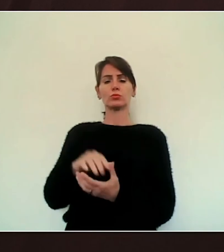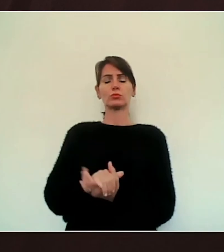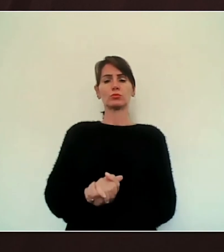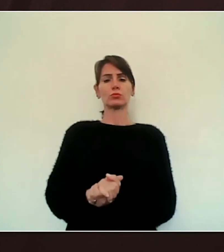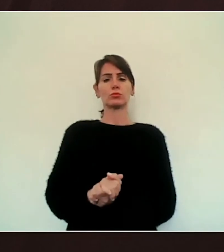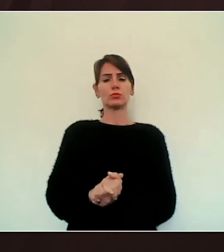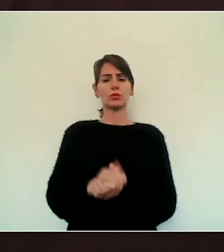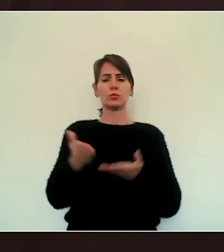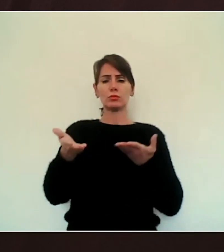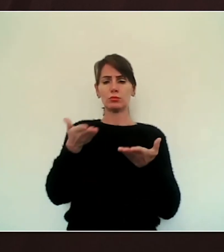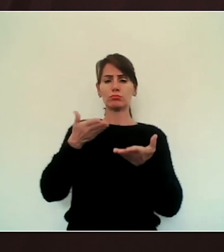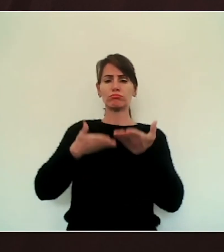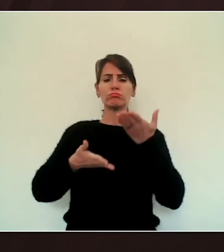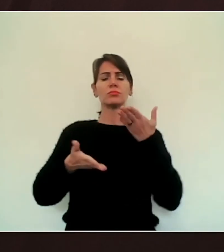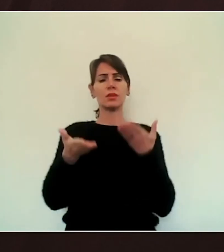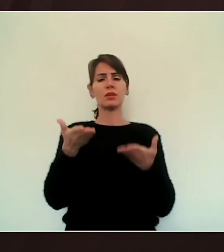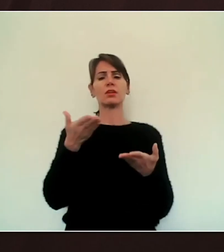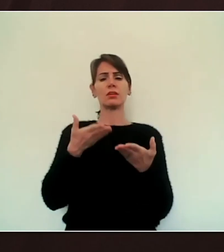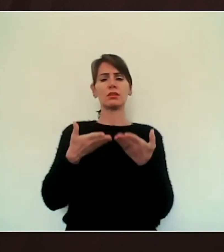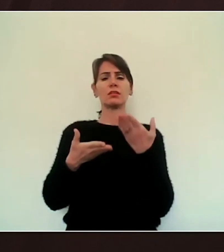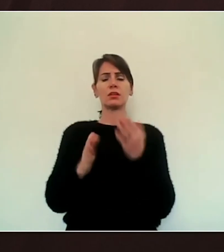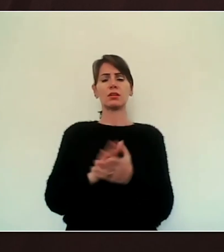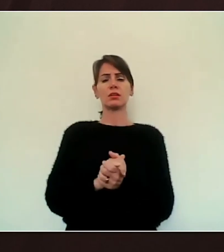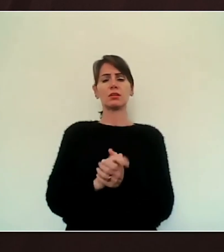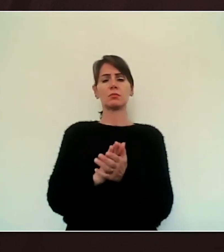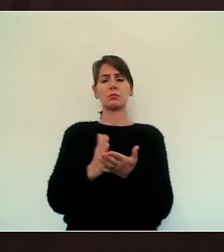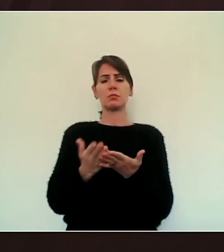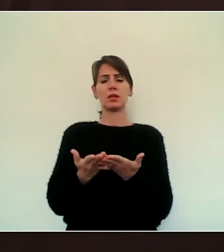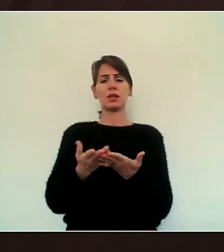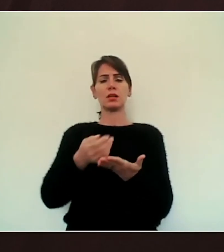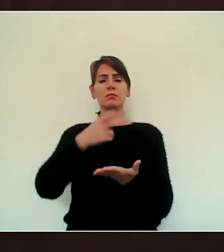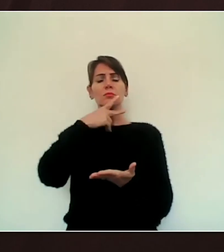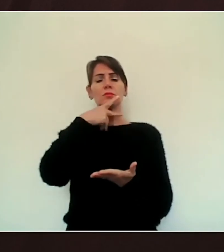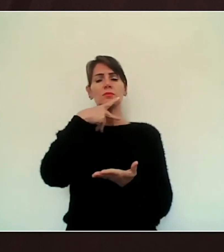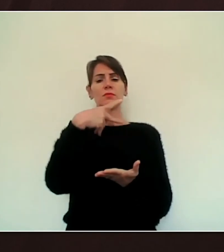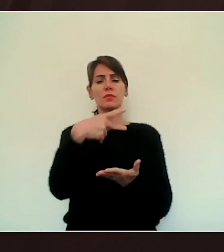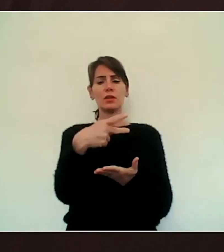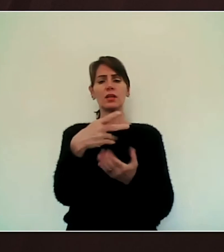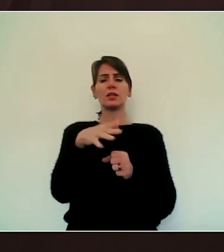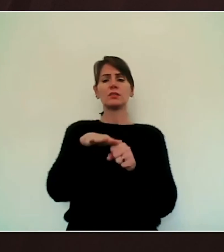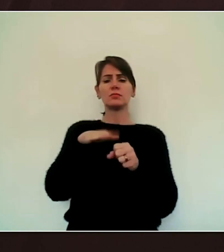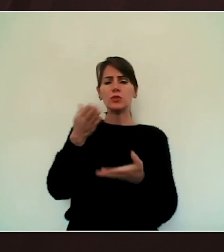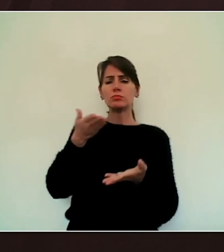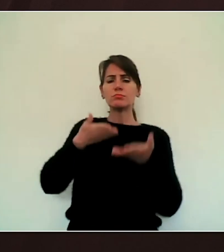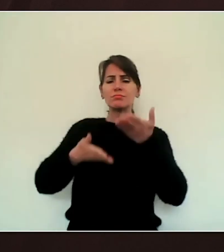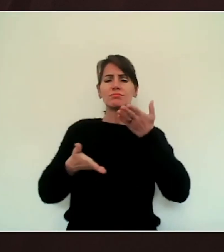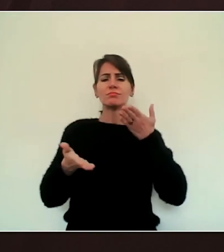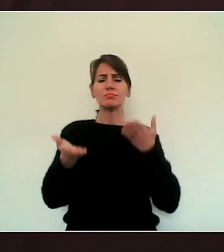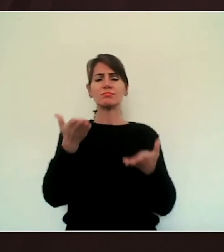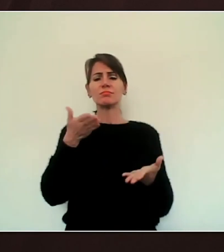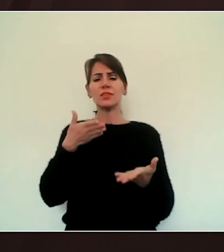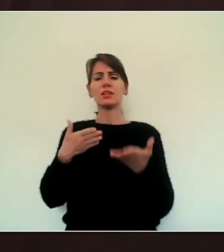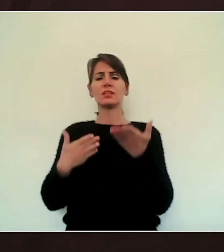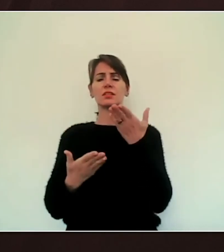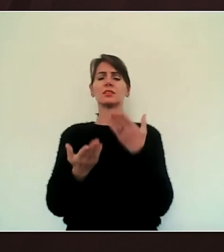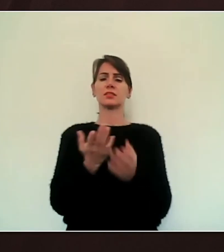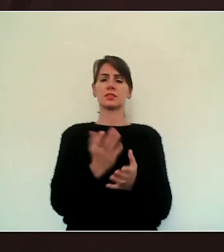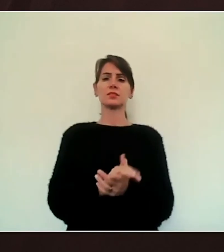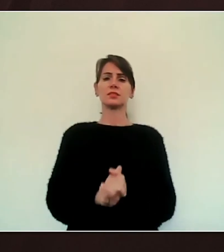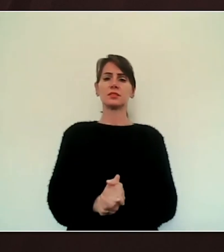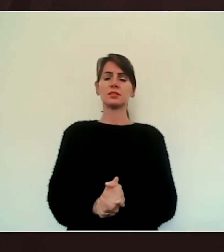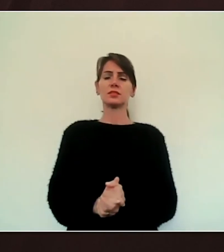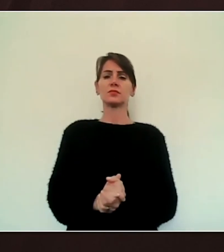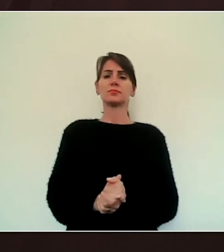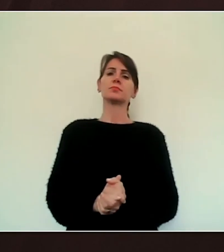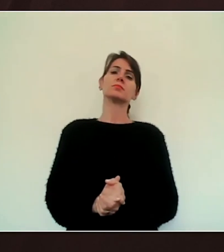eles, sabe? Falando da palavra profética com eles, todos os dias. E não é um trabalho, você